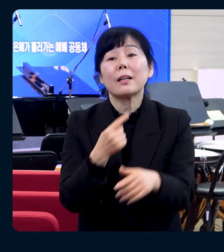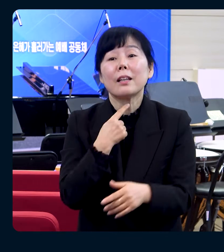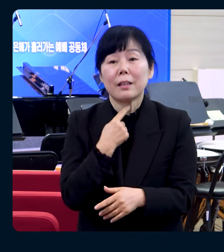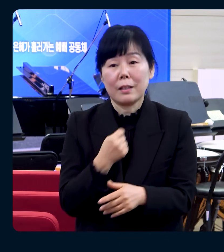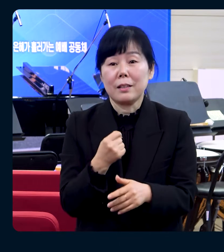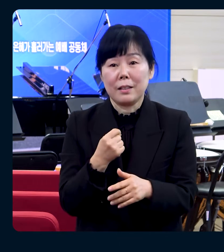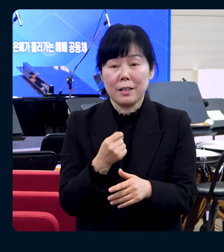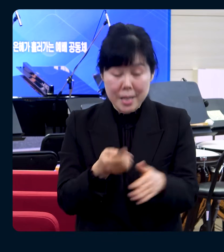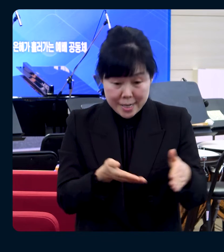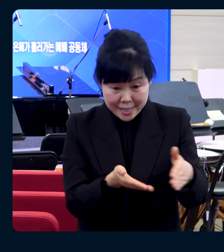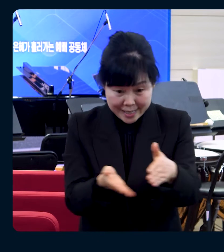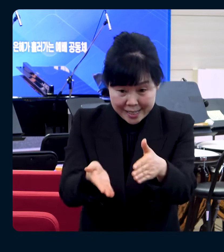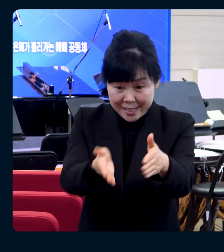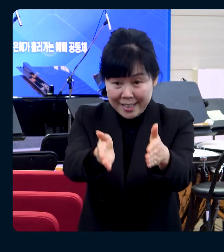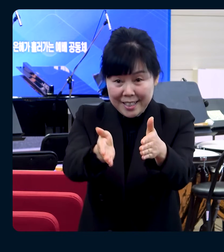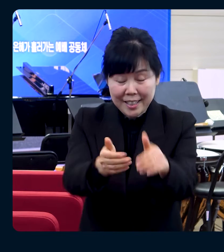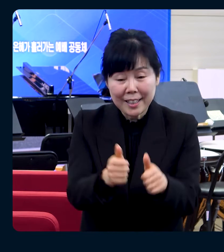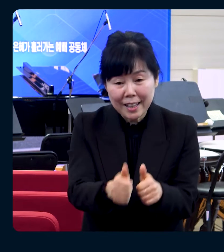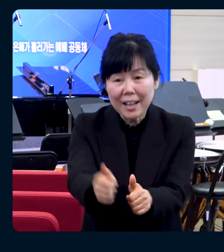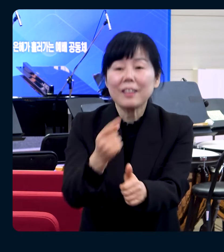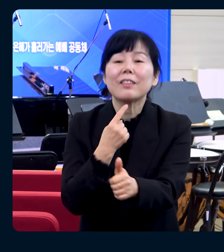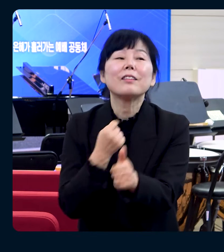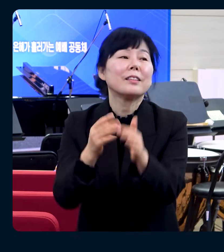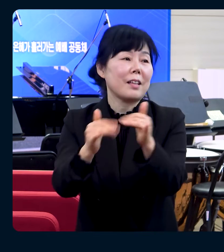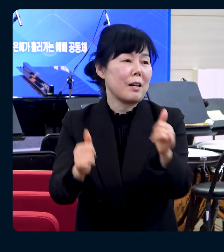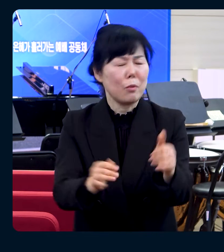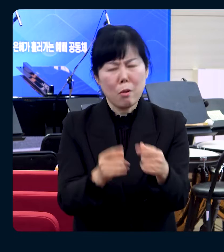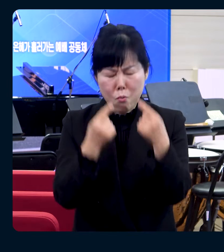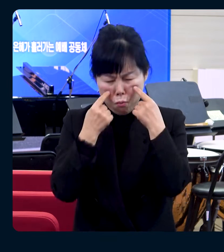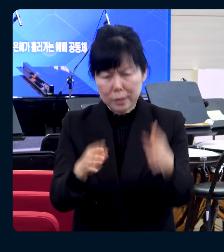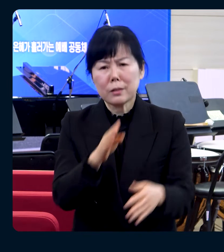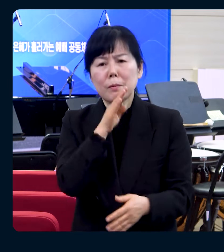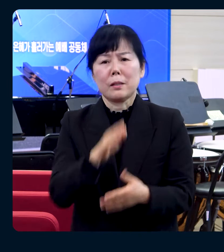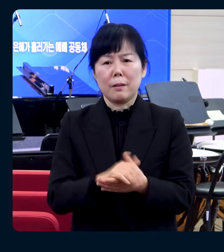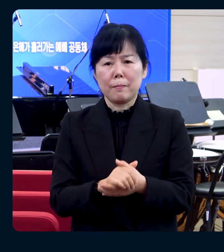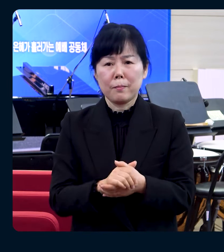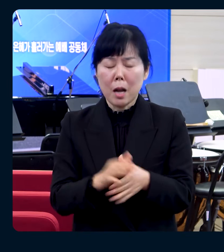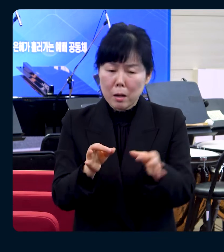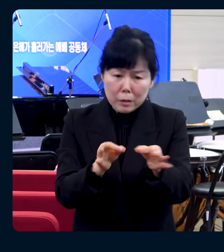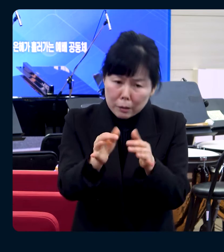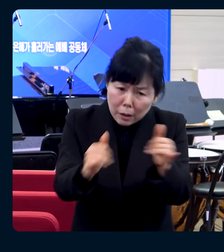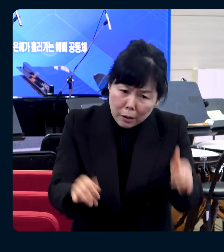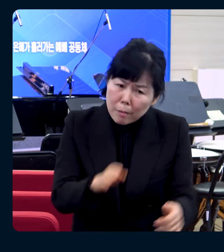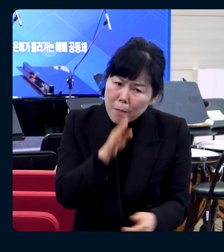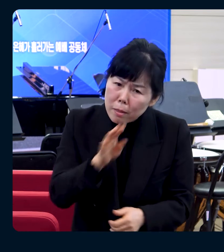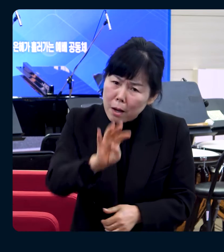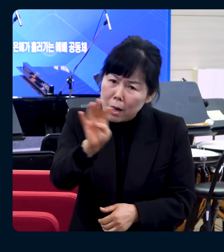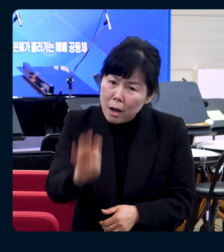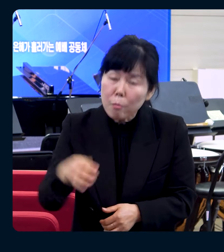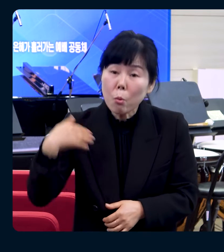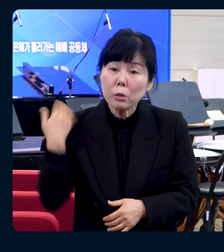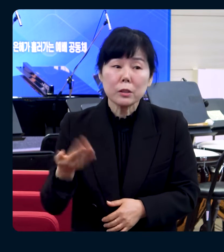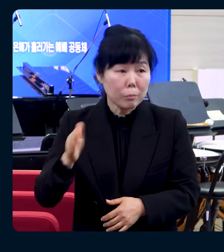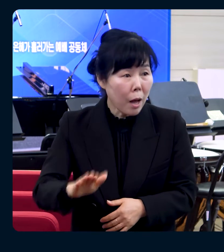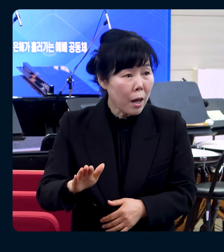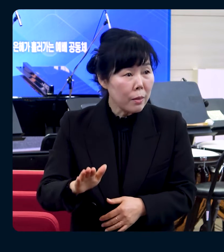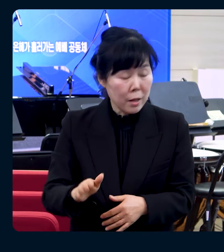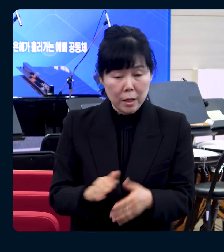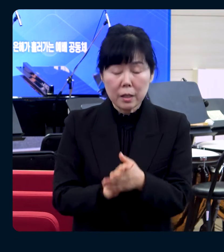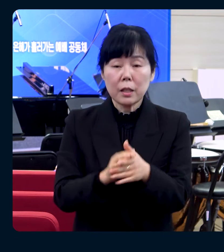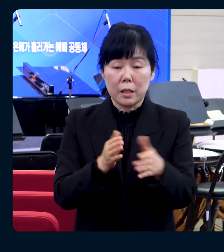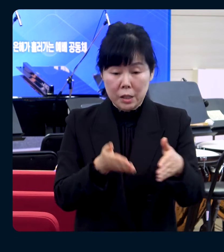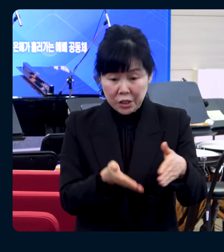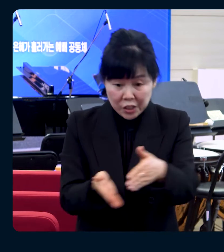그것이 길을 걷는 것이었다는 것, 이건 확실하다는 겁니다. 그게 장사꾼의 길인지 모르겠지만 길을 걷는 것이었다는 것,